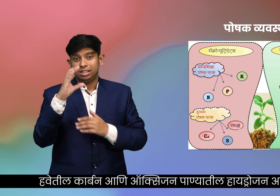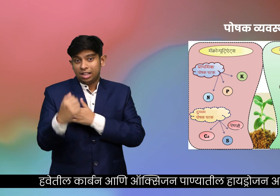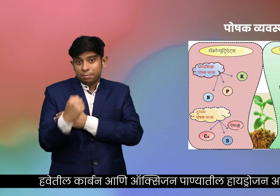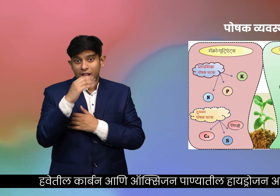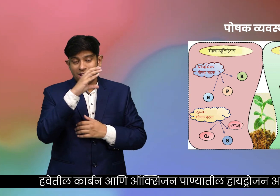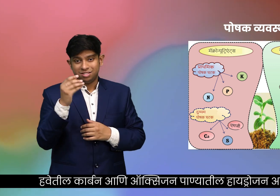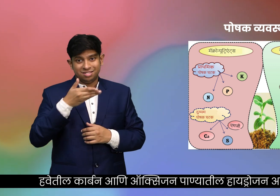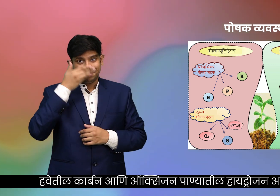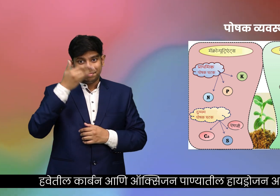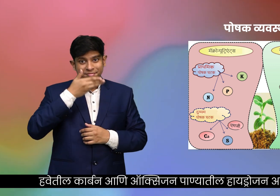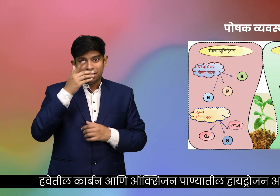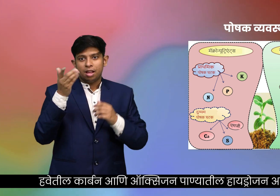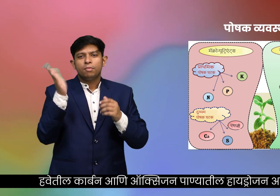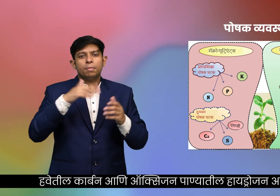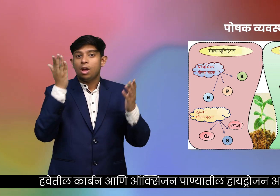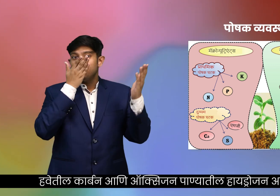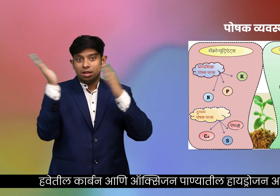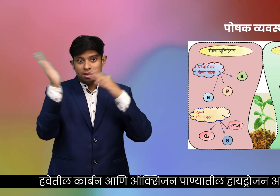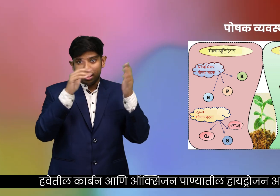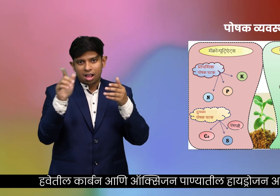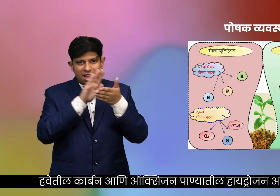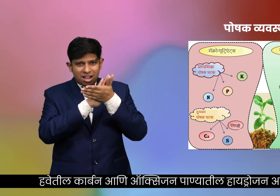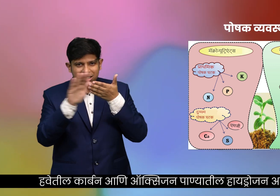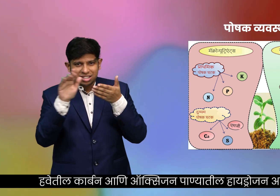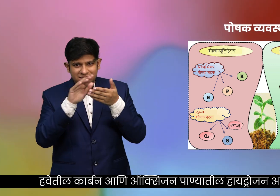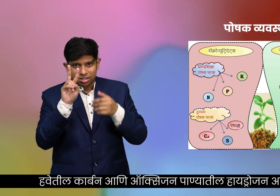हवेतील कार्बन आणि ऑक्सिजन, पाण्यातील हायड्रोजन आणि ऑक्सिजन,